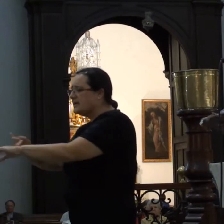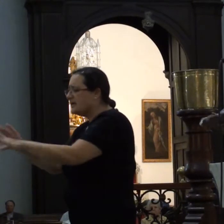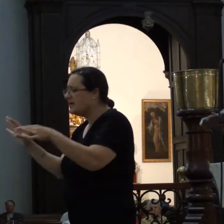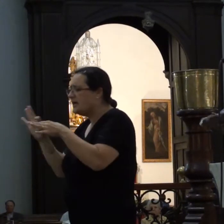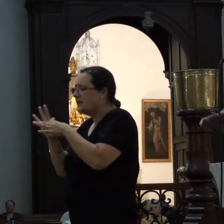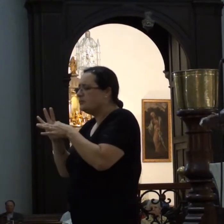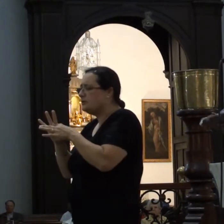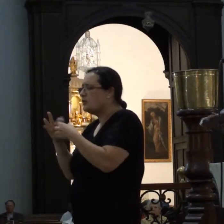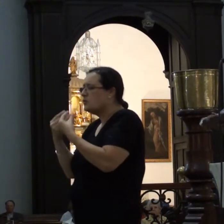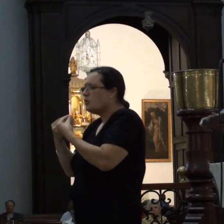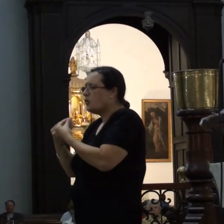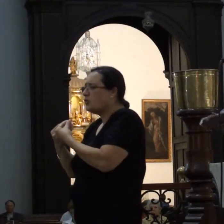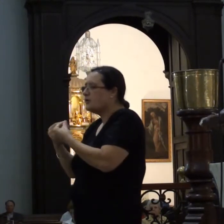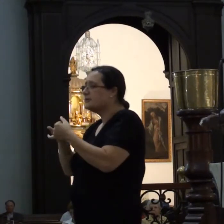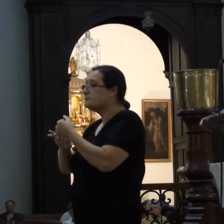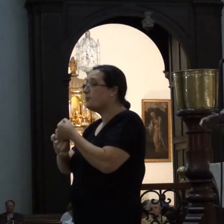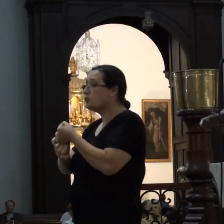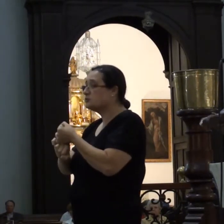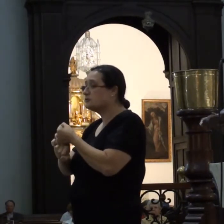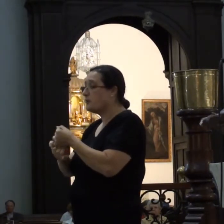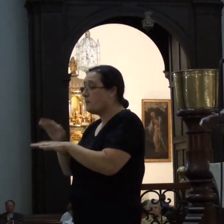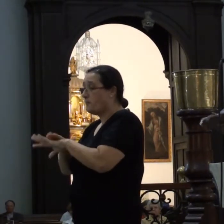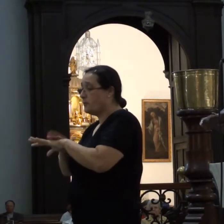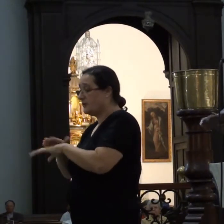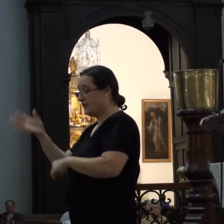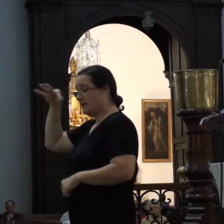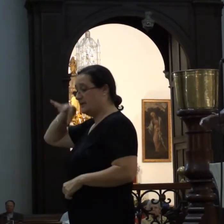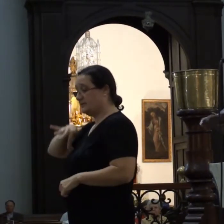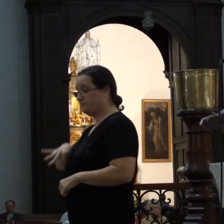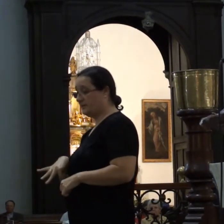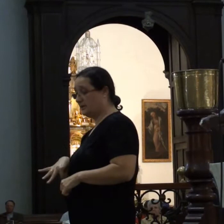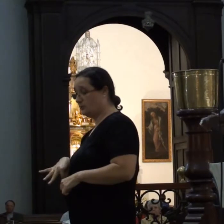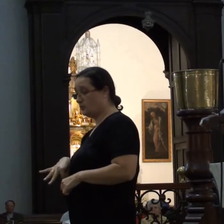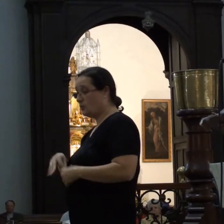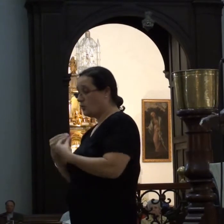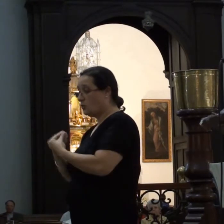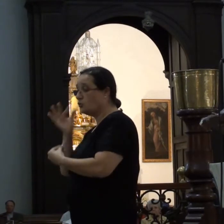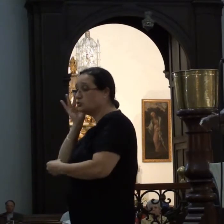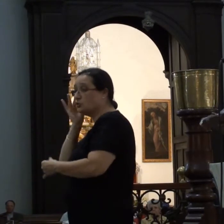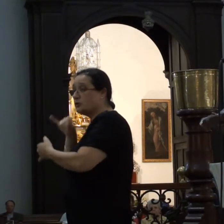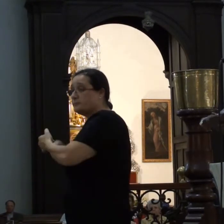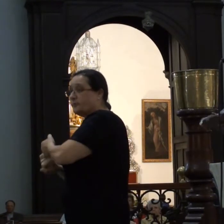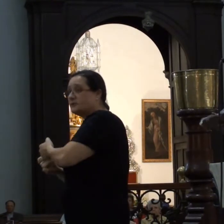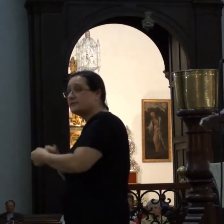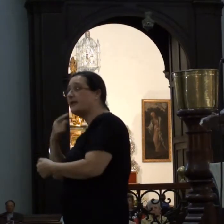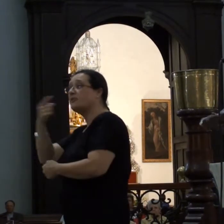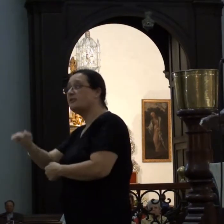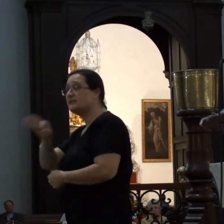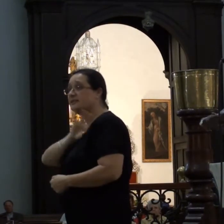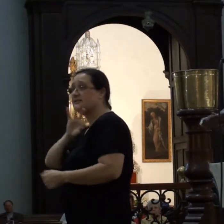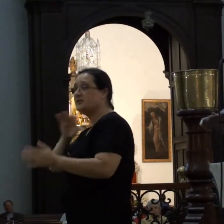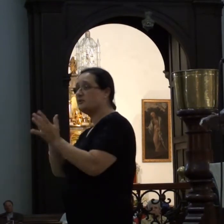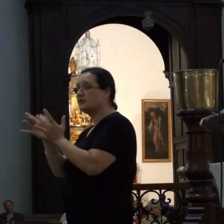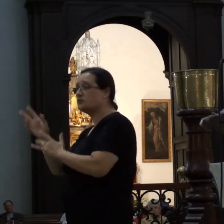con su esposo pues el espíritu y la esposa dicen al Señor Jesús